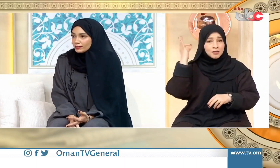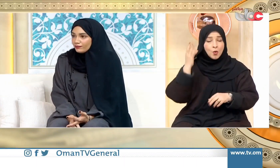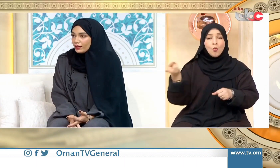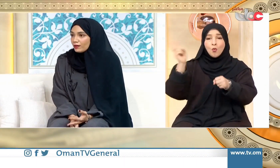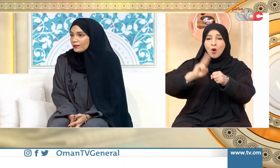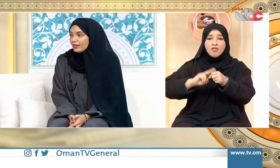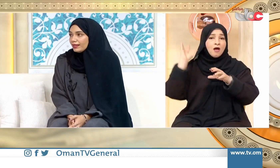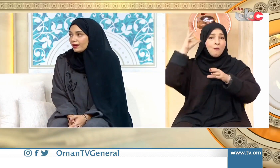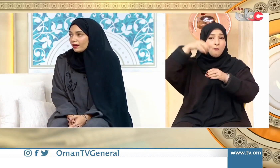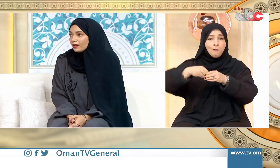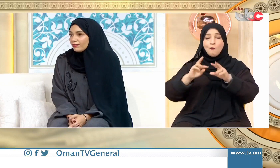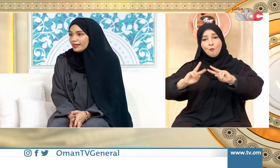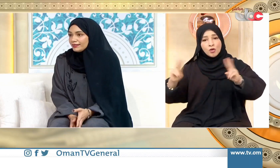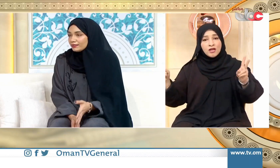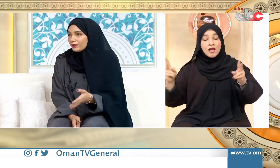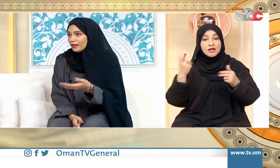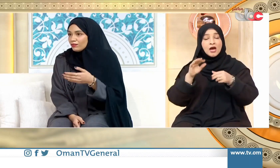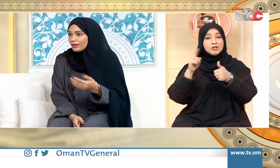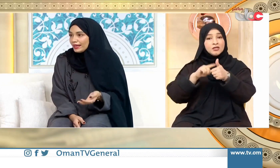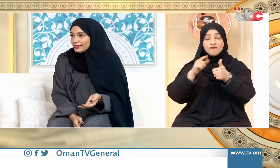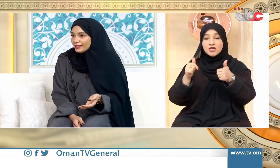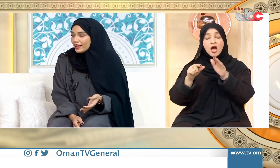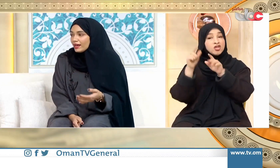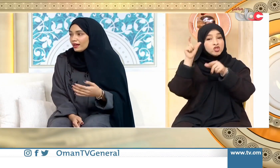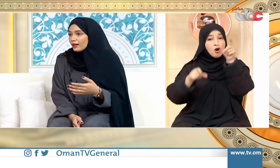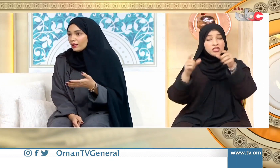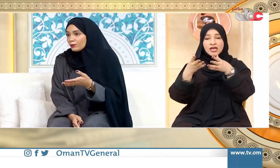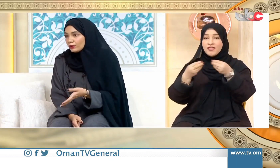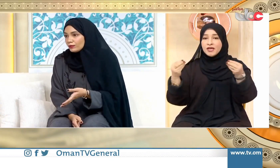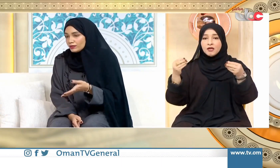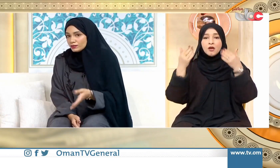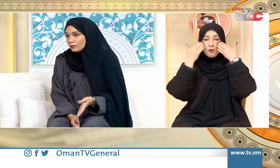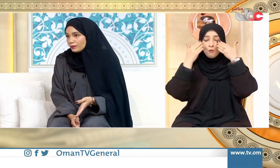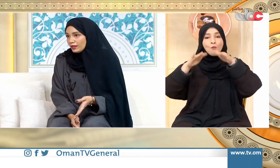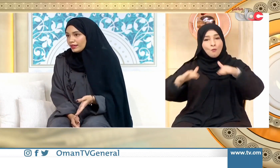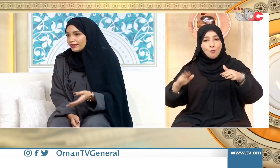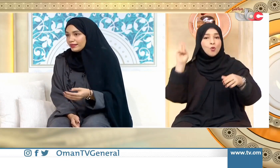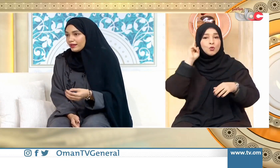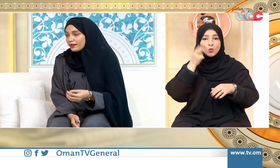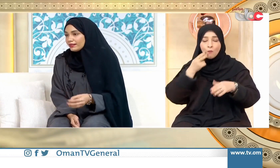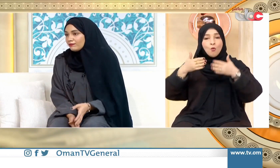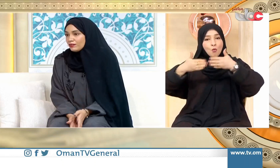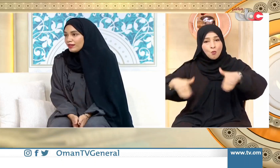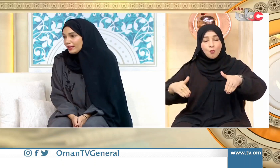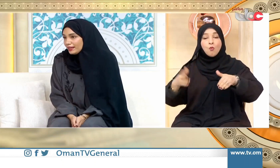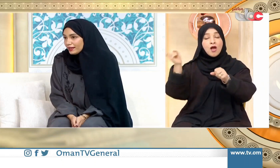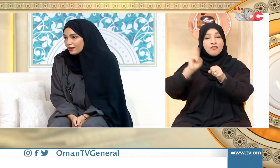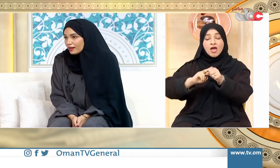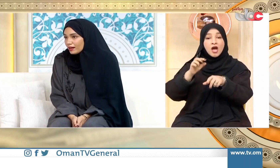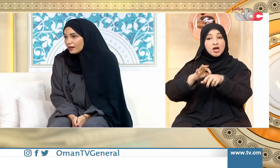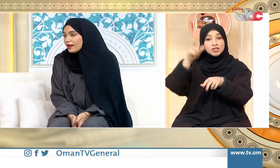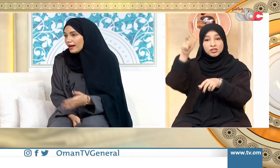الإعاقات المختلفة مثل الفنان، طبعا كان في فنانين البكم الصم، أيضا كان في